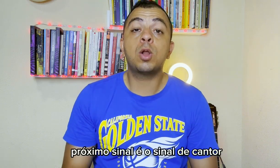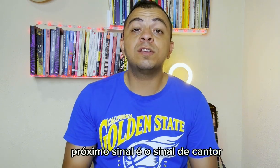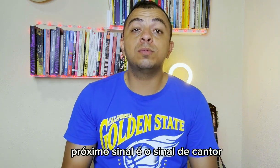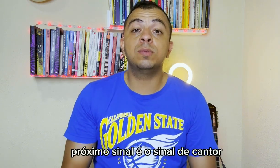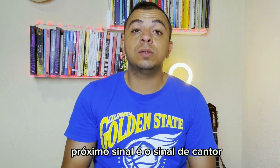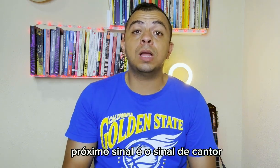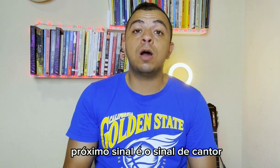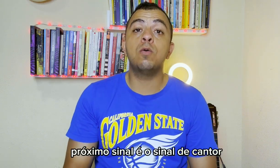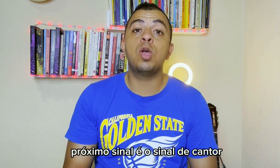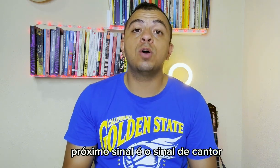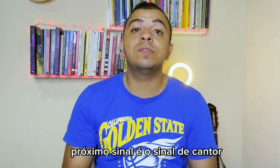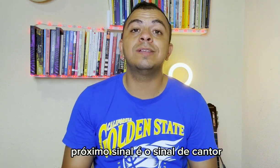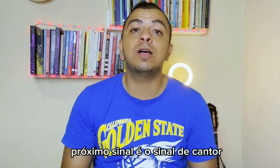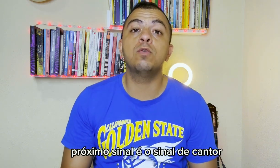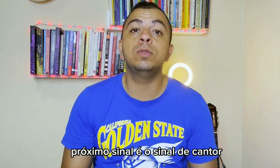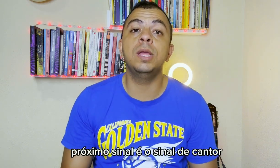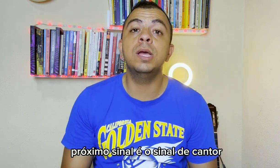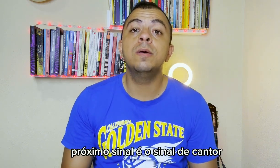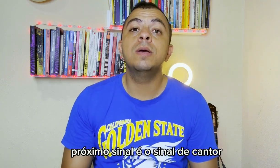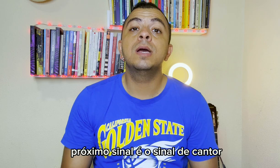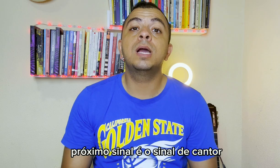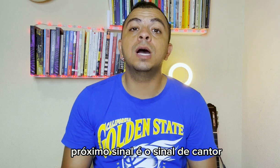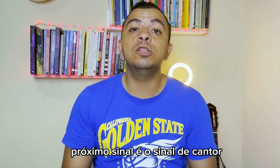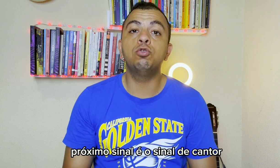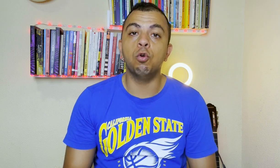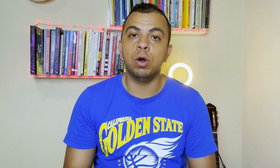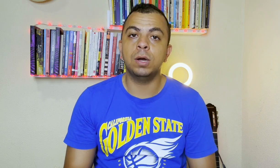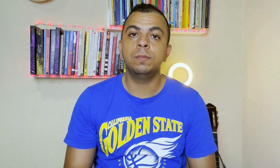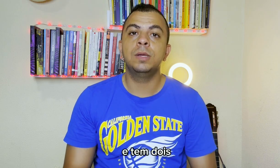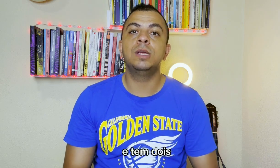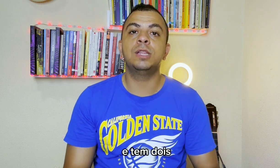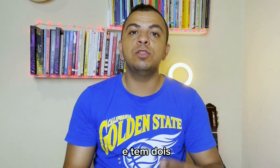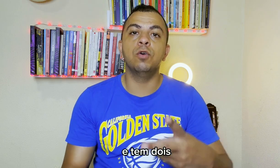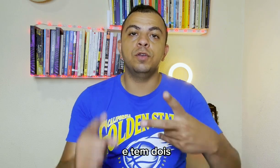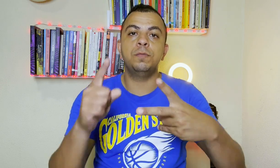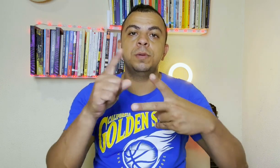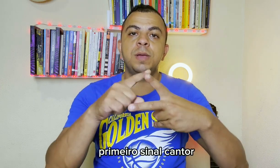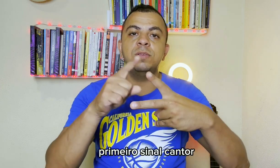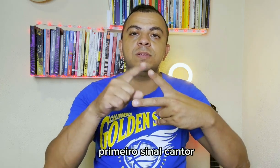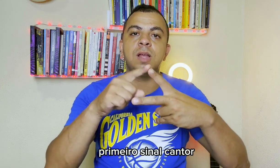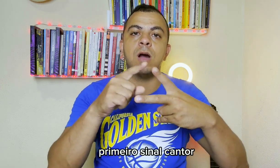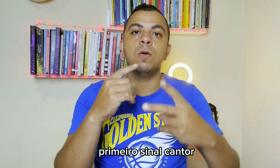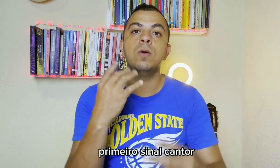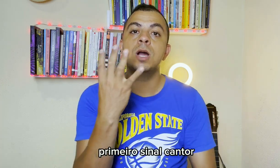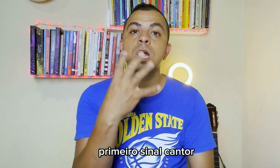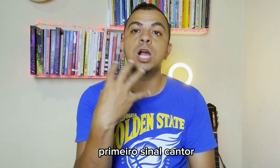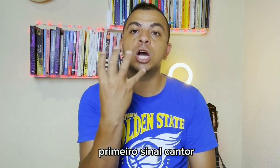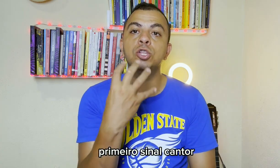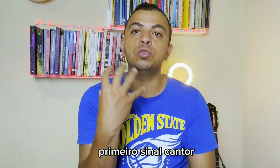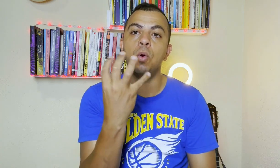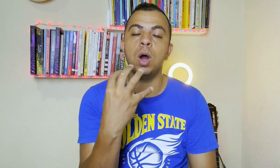Próximo sinal é o sinal de cantor, que tem dois. Primeiro sinal, cantor.